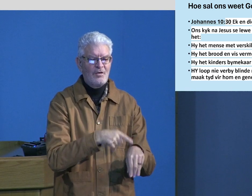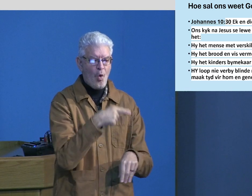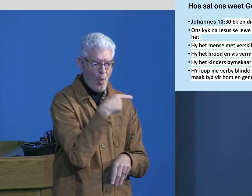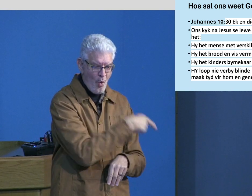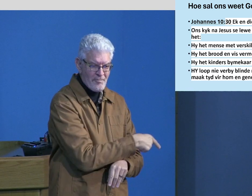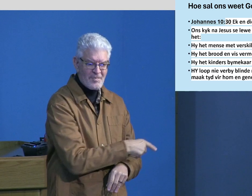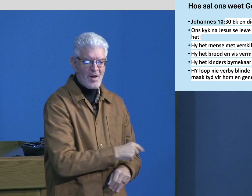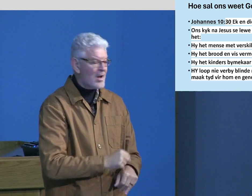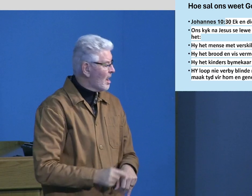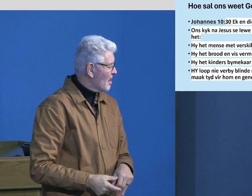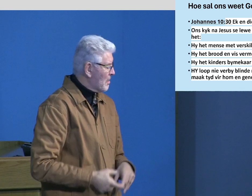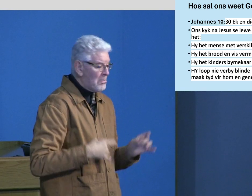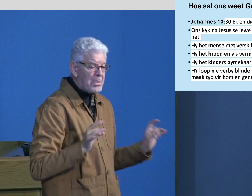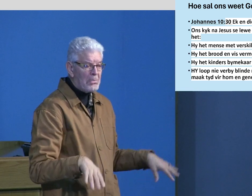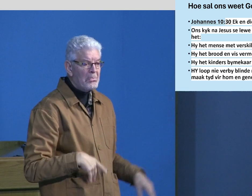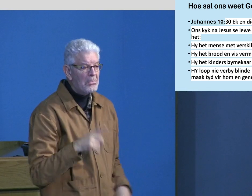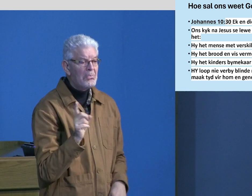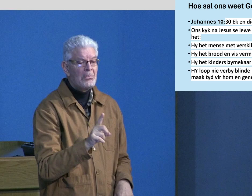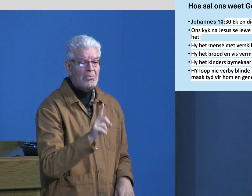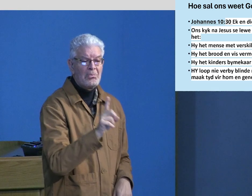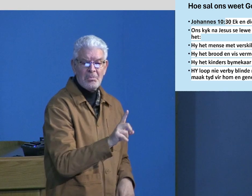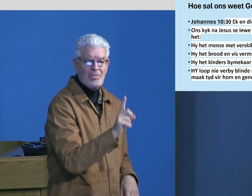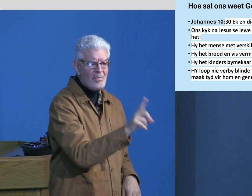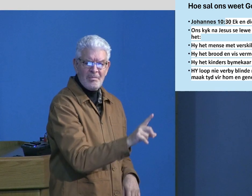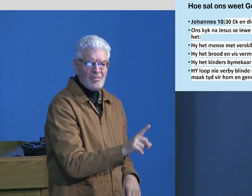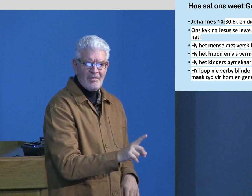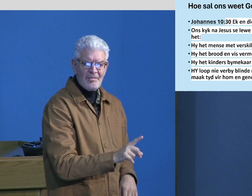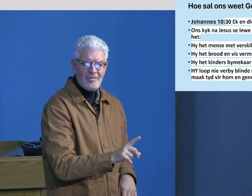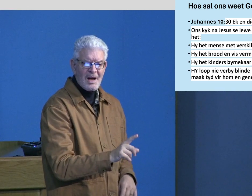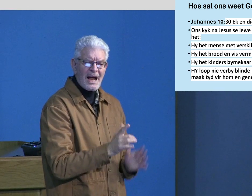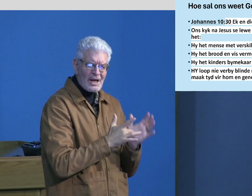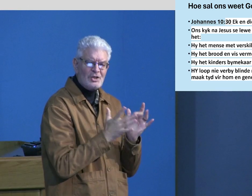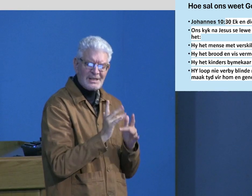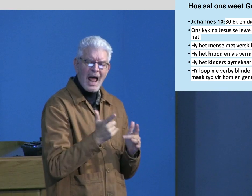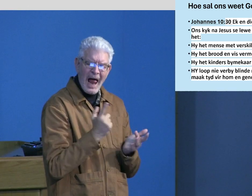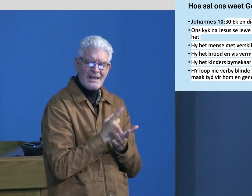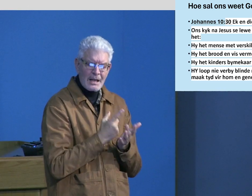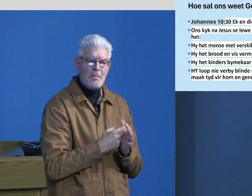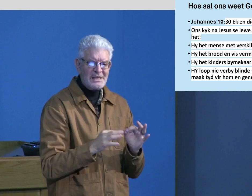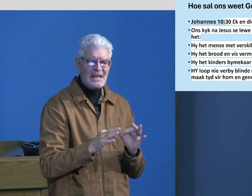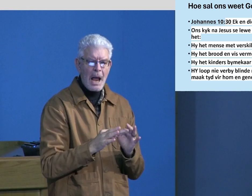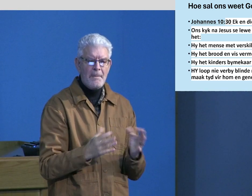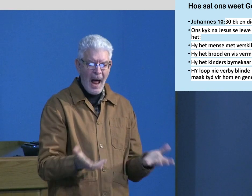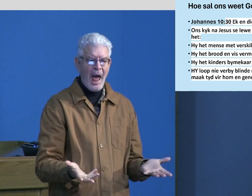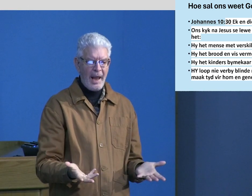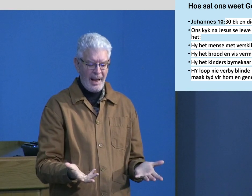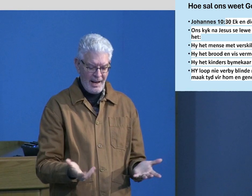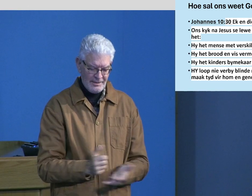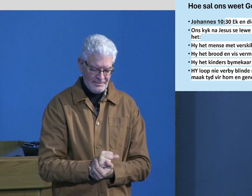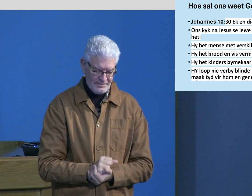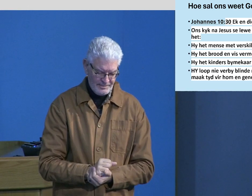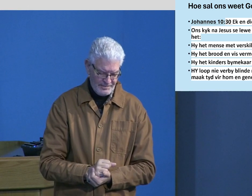Jesus maak tyd vir hom. Hy kan hom nie net drop en aangaan nie. Jesus is altyd beskikbaar.